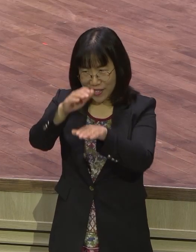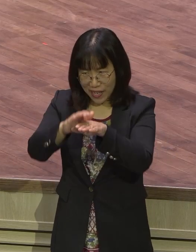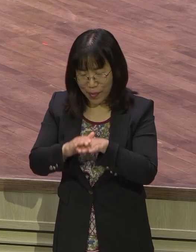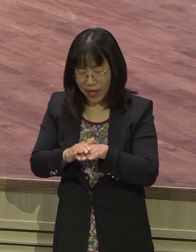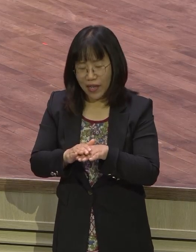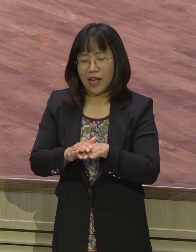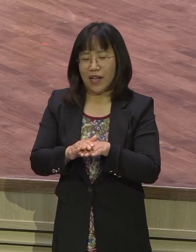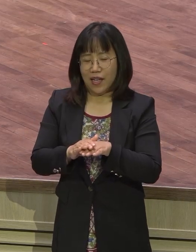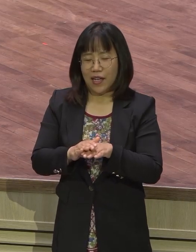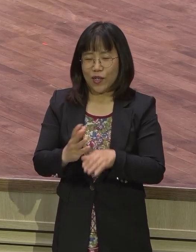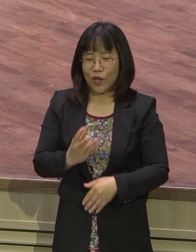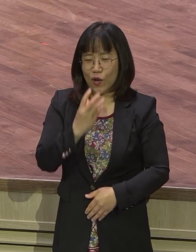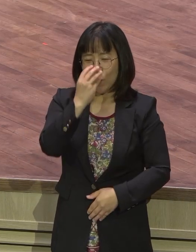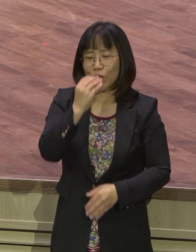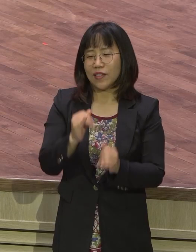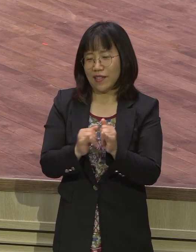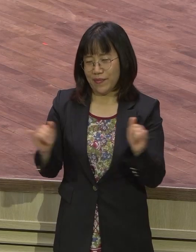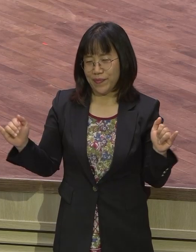삶을 거룩한 자들이